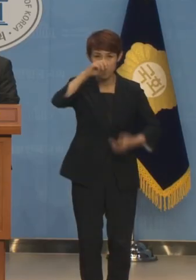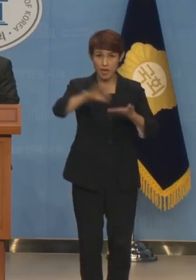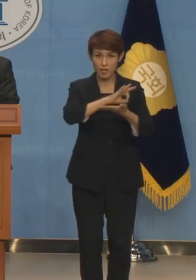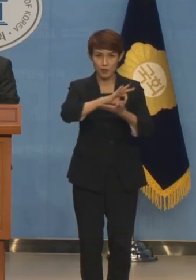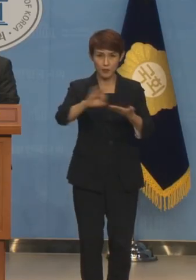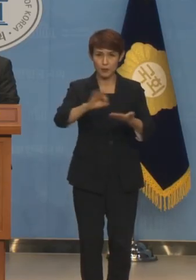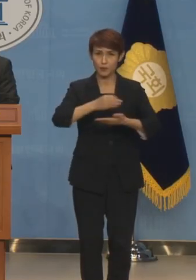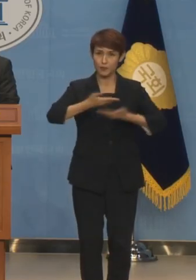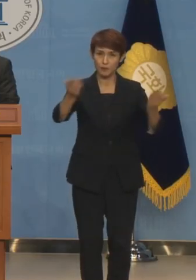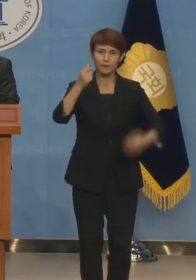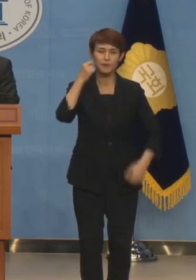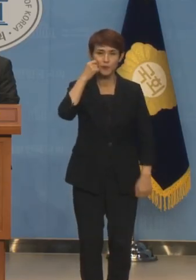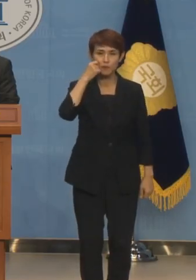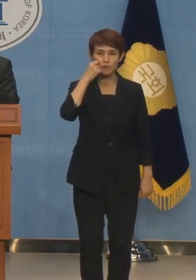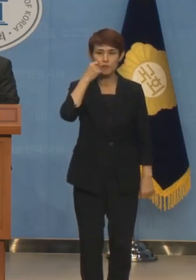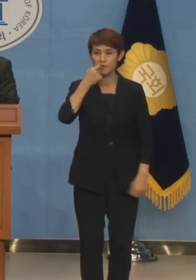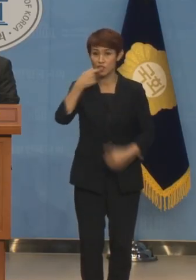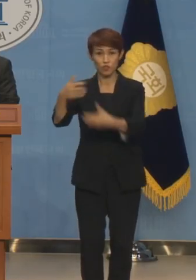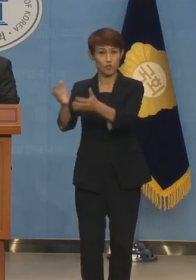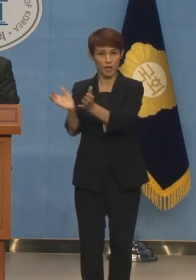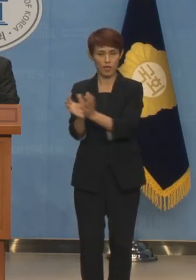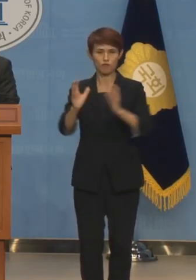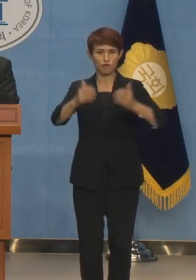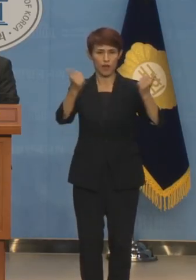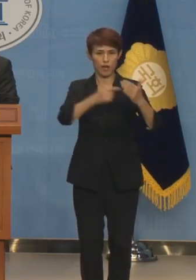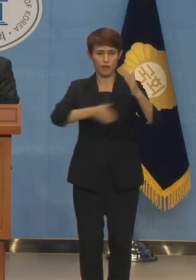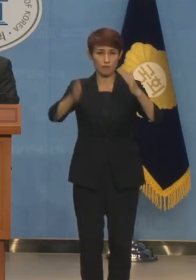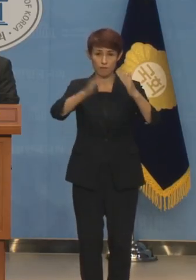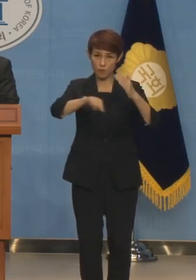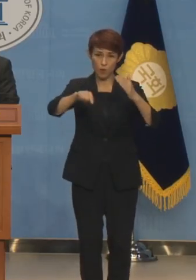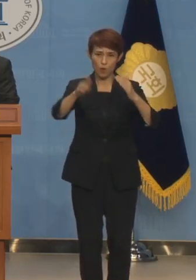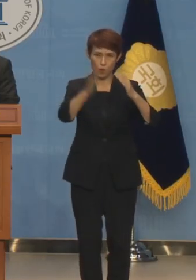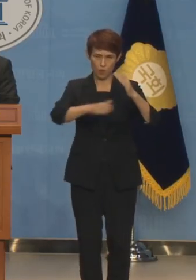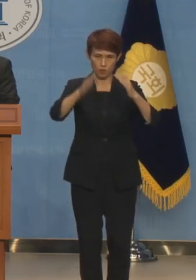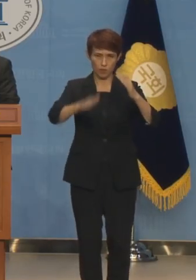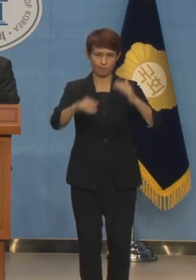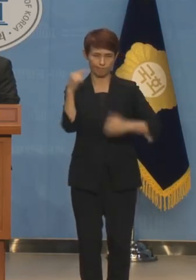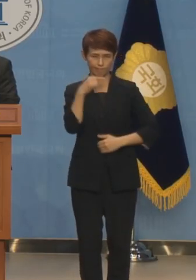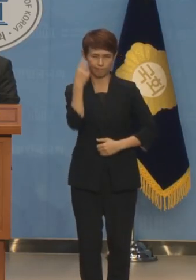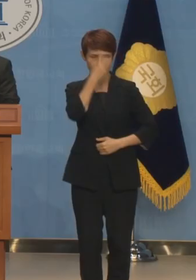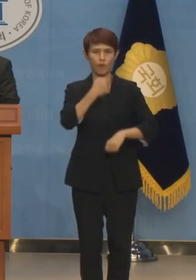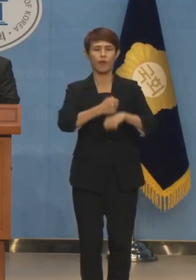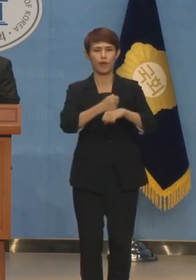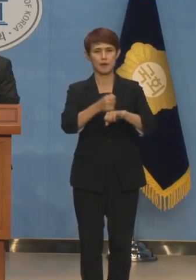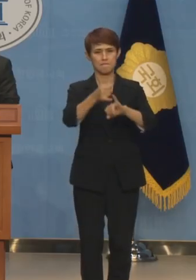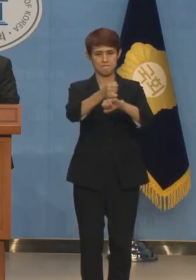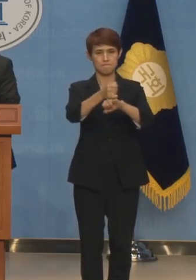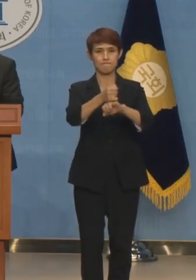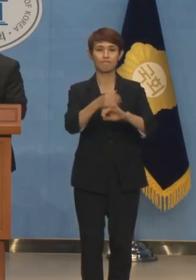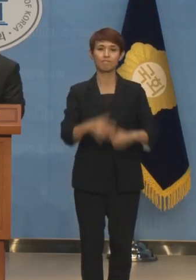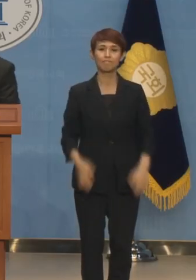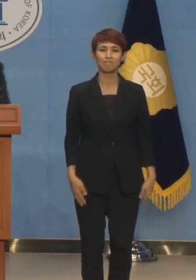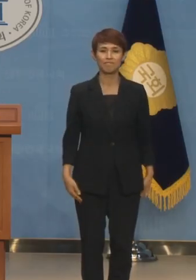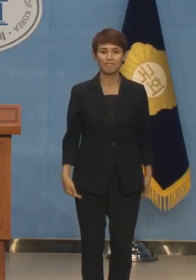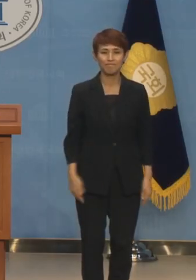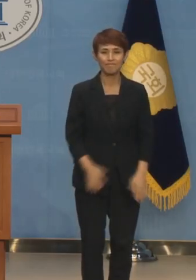없습니다. 더불어민주당이 국회에서 공정하고 철저하게 검증하겠습니다. 이상입니다.